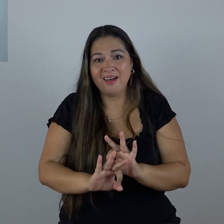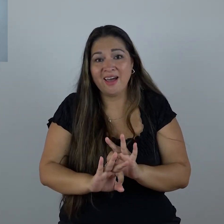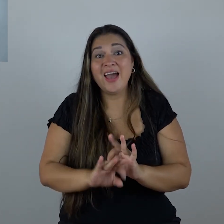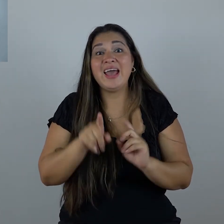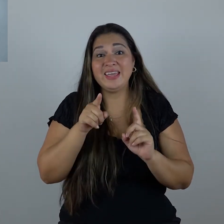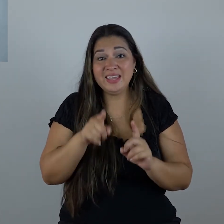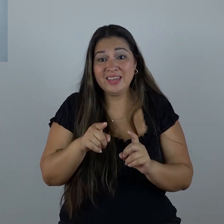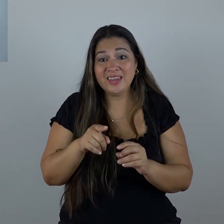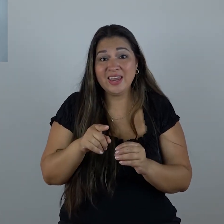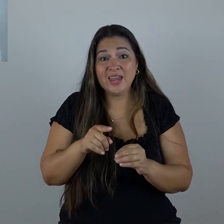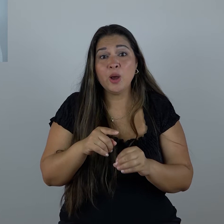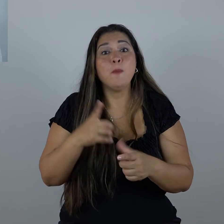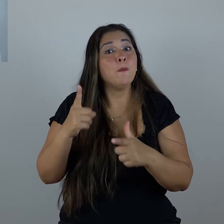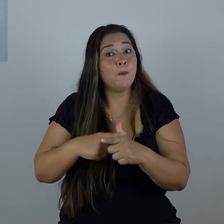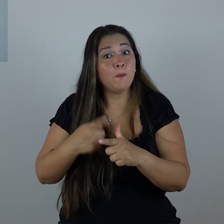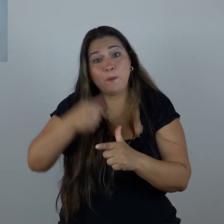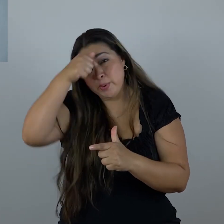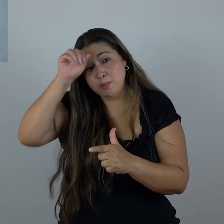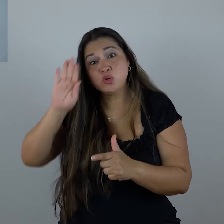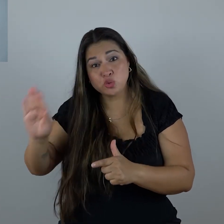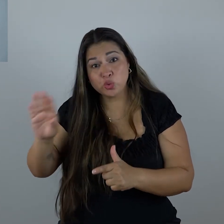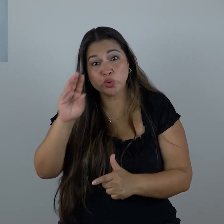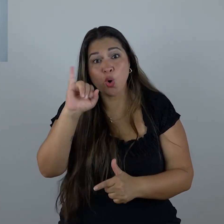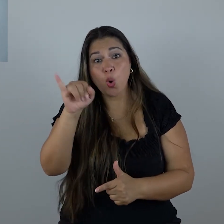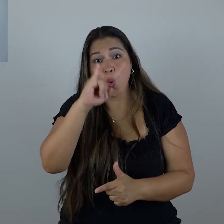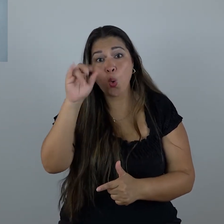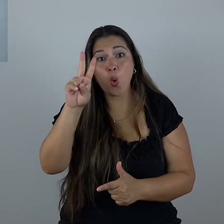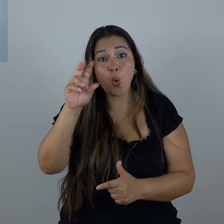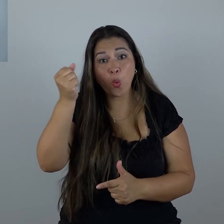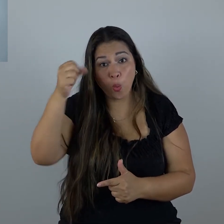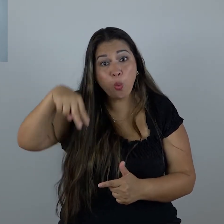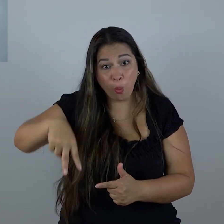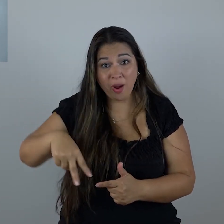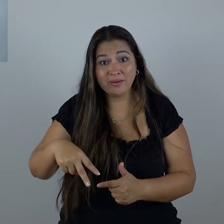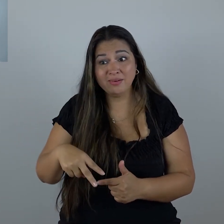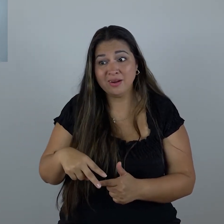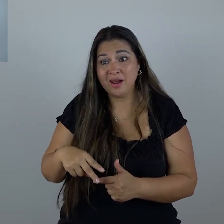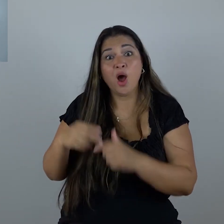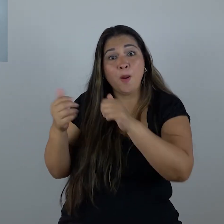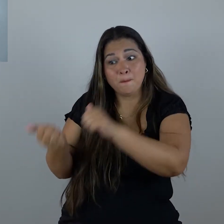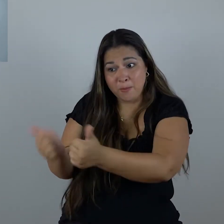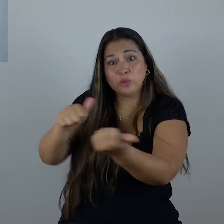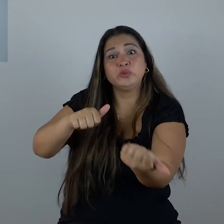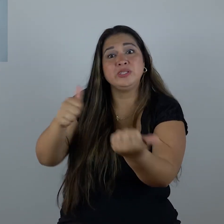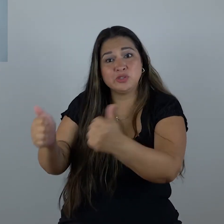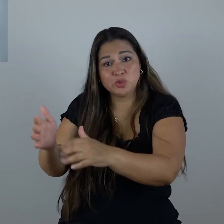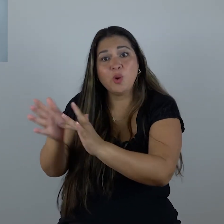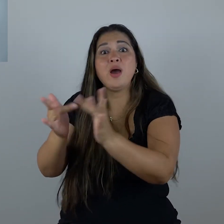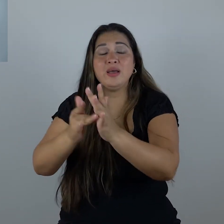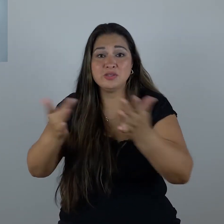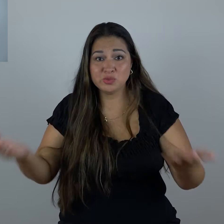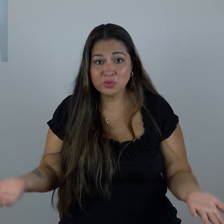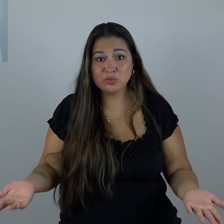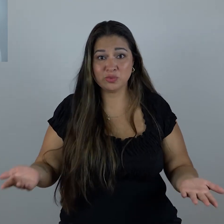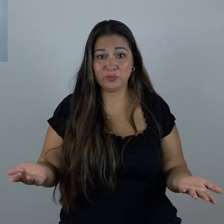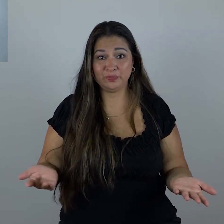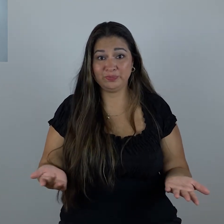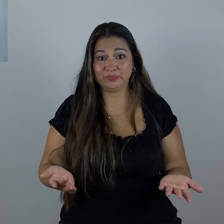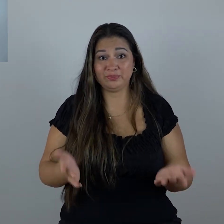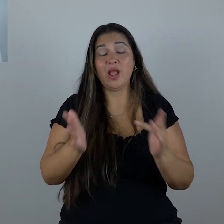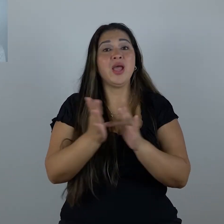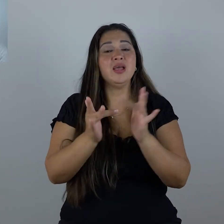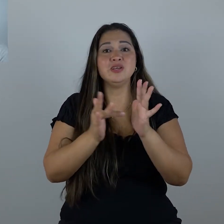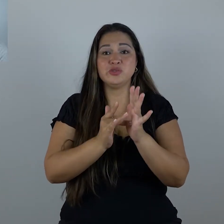bautizó, igual que él bautizó a otros muchos para arrepentimiento de pecados, aunque él no tenía, él cumplió. En ese caso, él bajó a las aguas, como